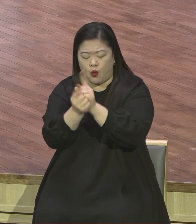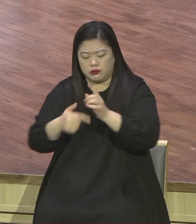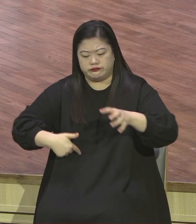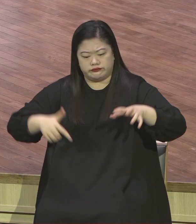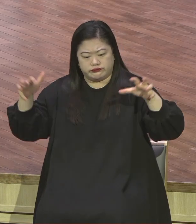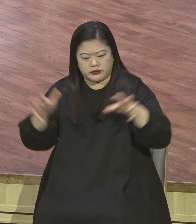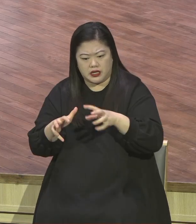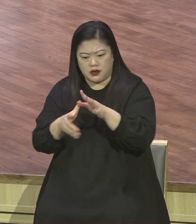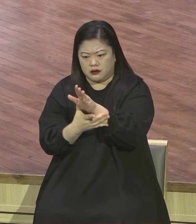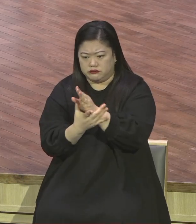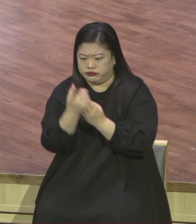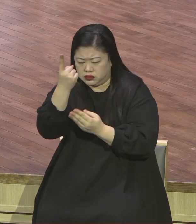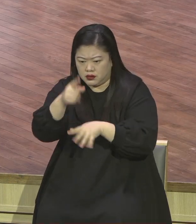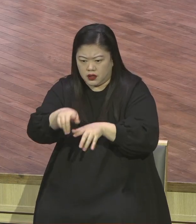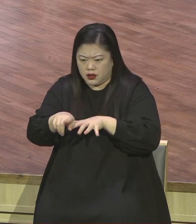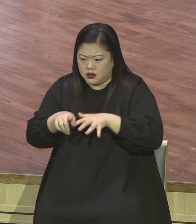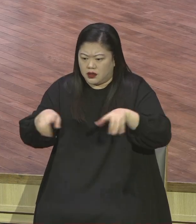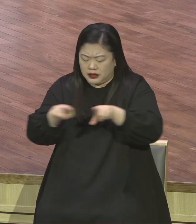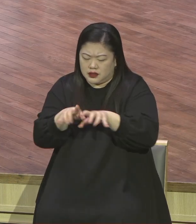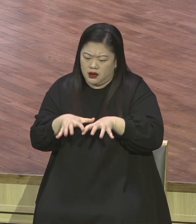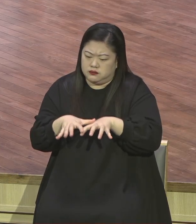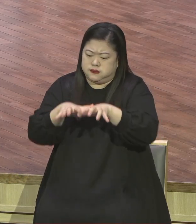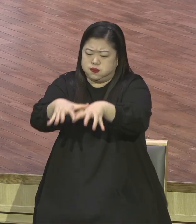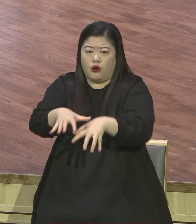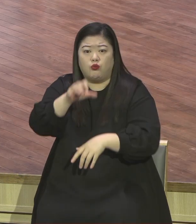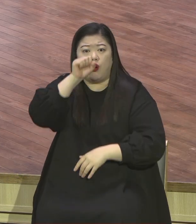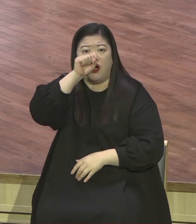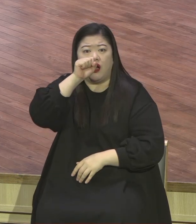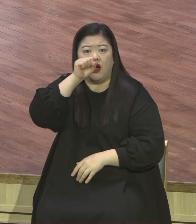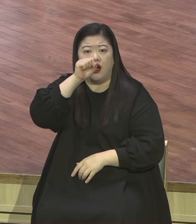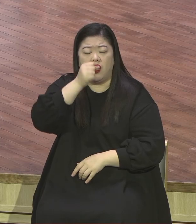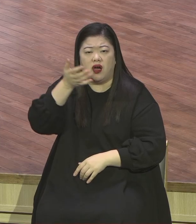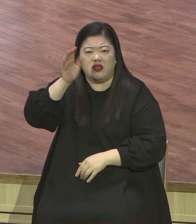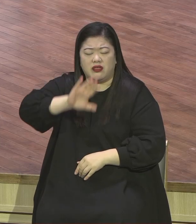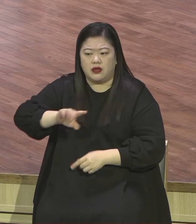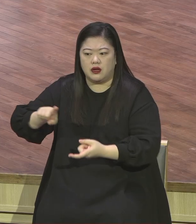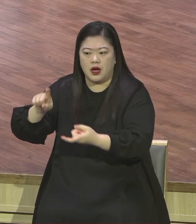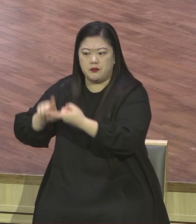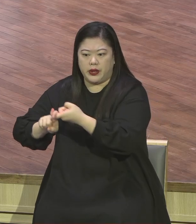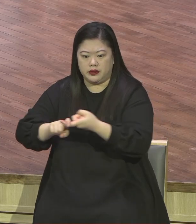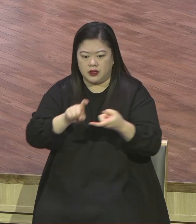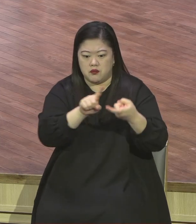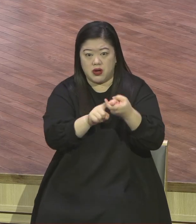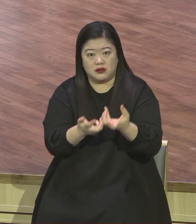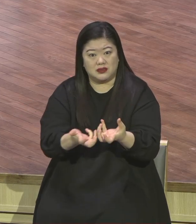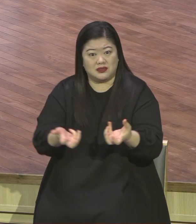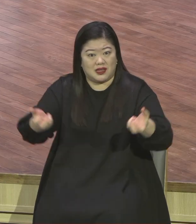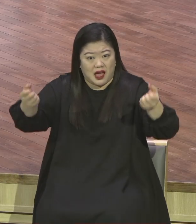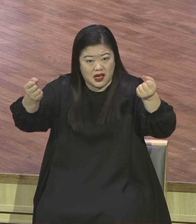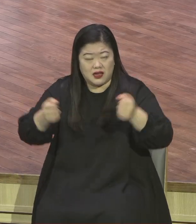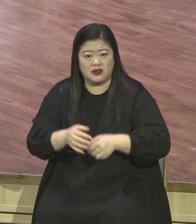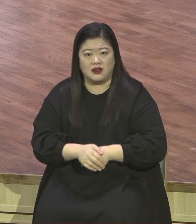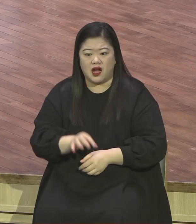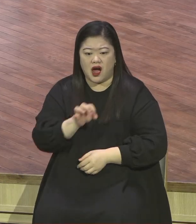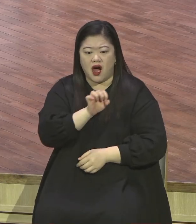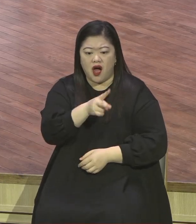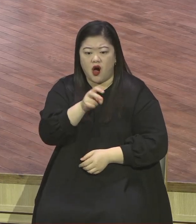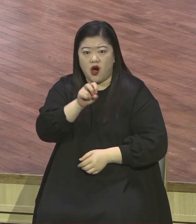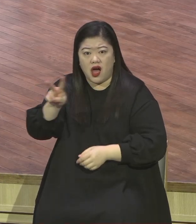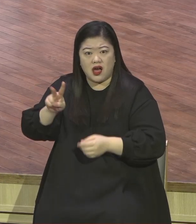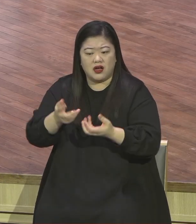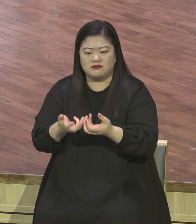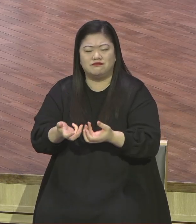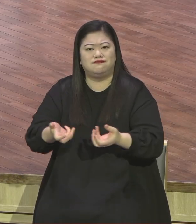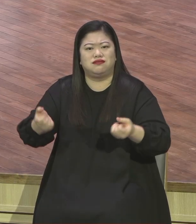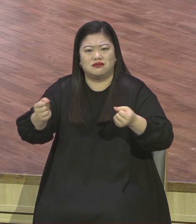서로가 헐떡고 그냥 정권 유지나 정권 교체를 위해서 그렇게